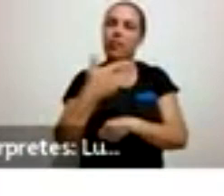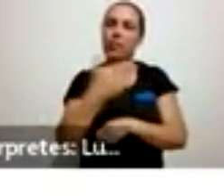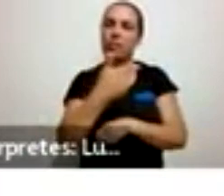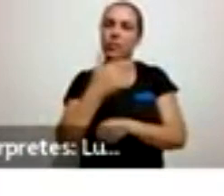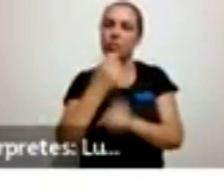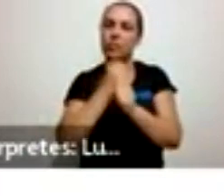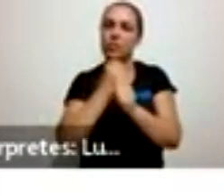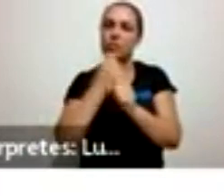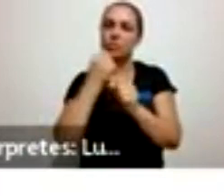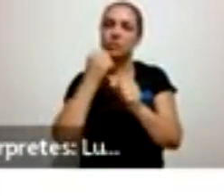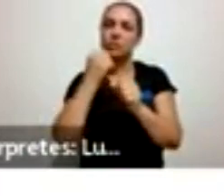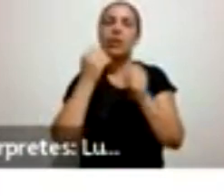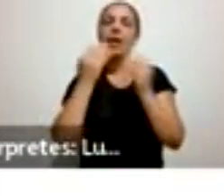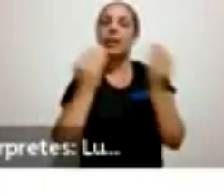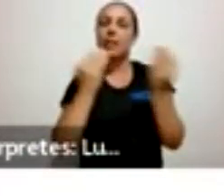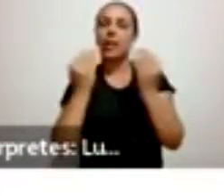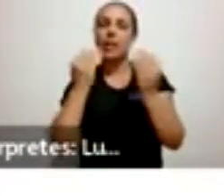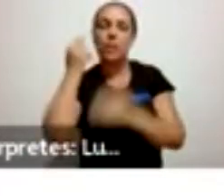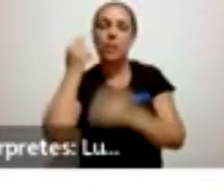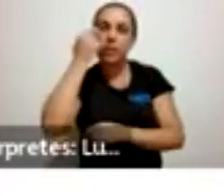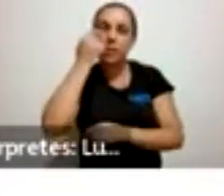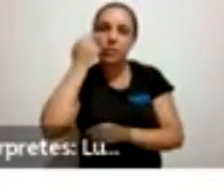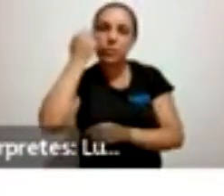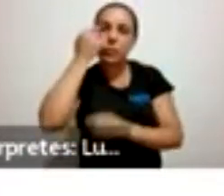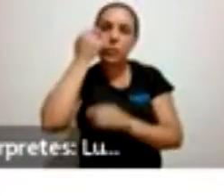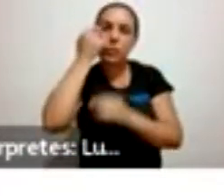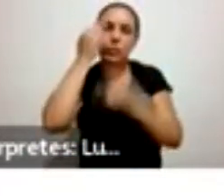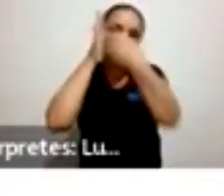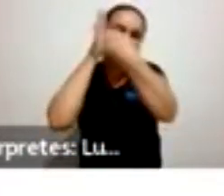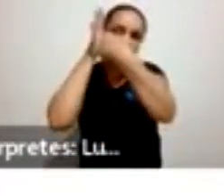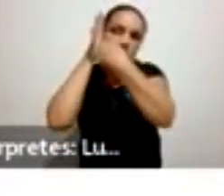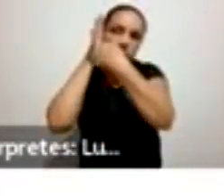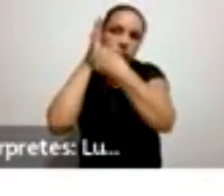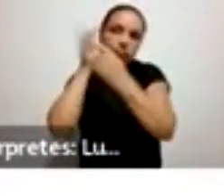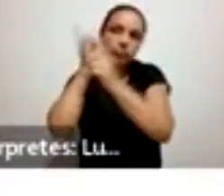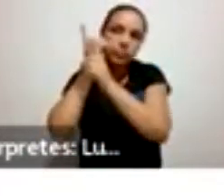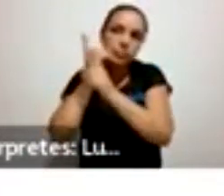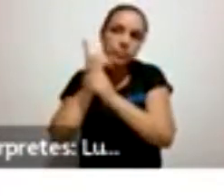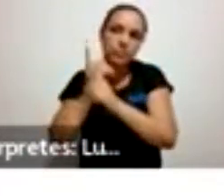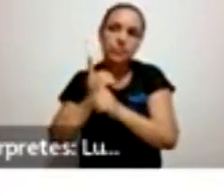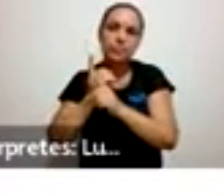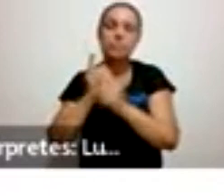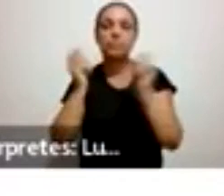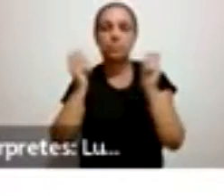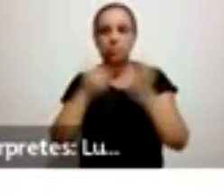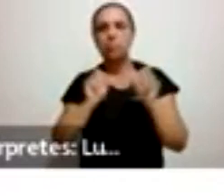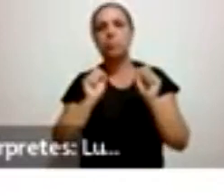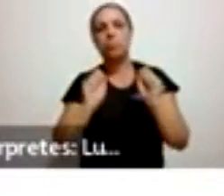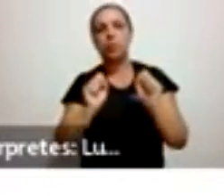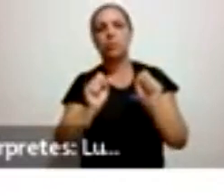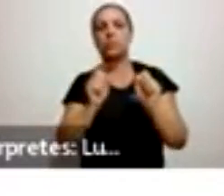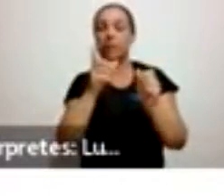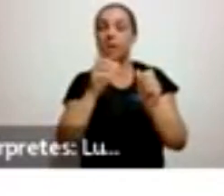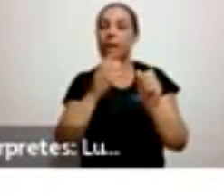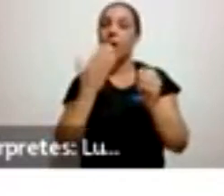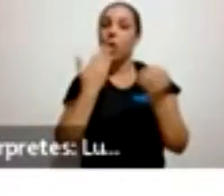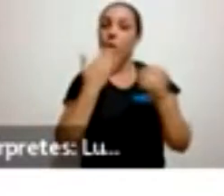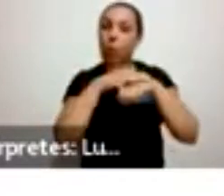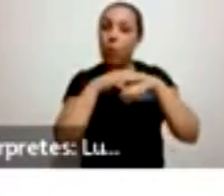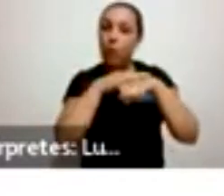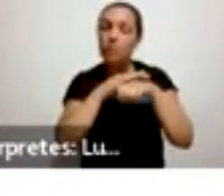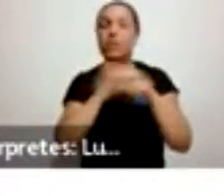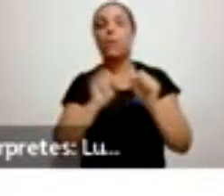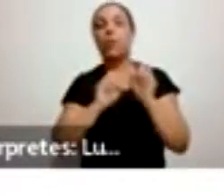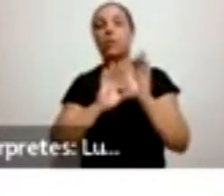terapeutadaltonleme, tudo junto.com.br. Se você desejar se consultar com o mesmo, vocês podem acessar através